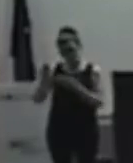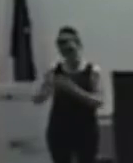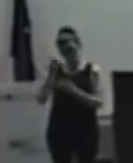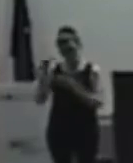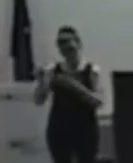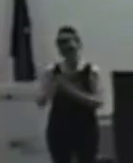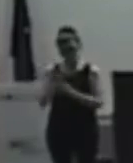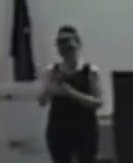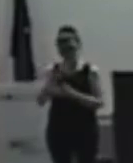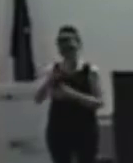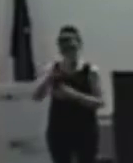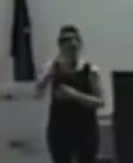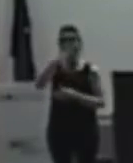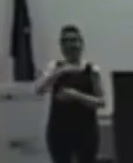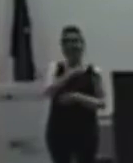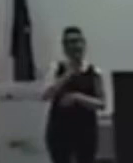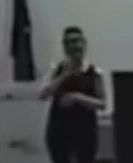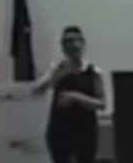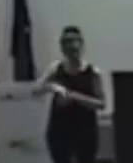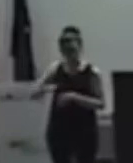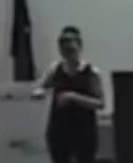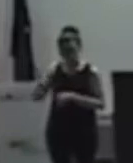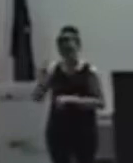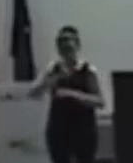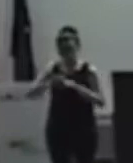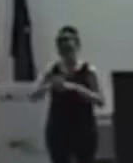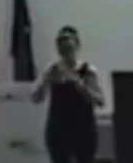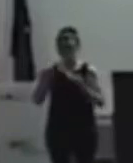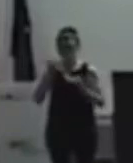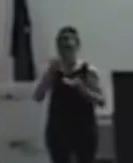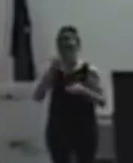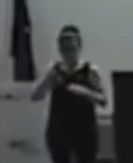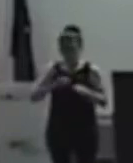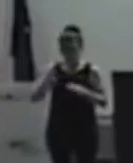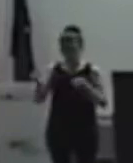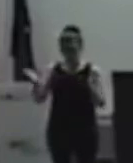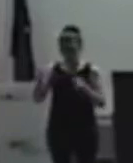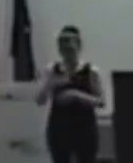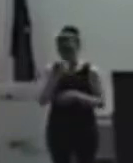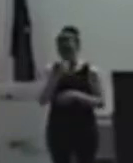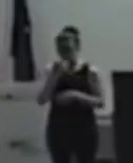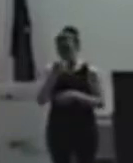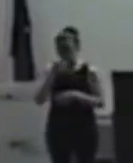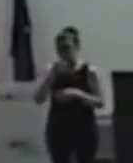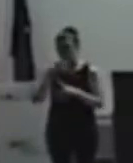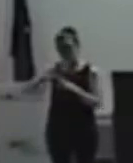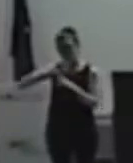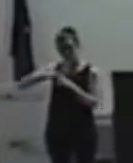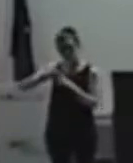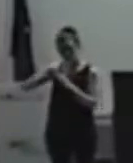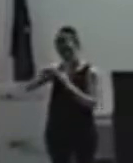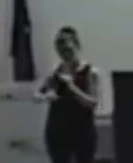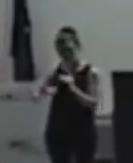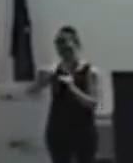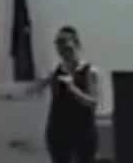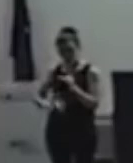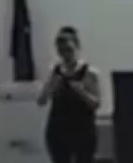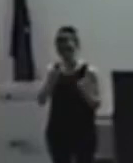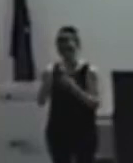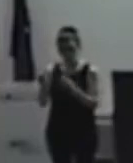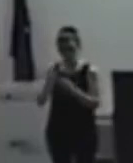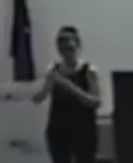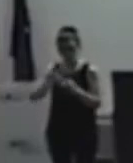actividades tanto de niños como padres es el descontrol. Si hay muchas hipoglucemias, nos corta todo lo que estamos haciendo. Si hay muchas hiperglucemias, lo